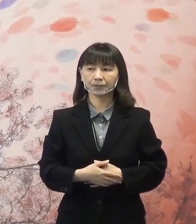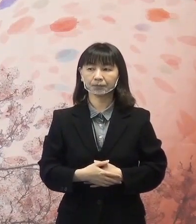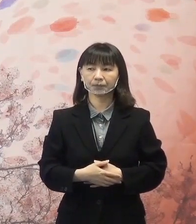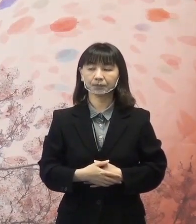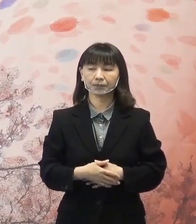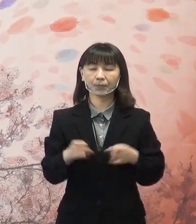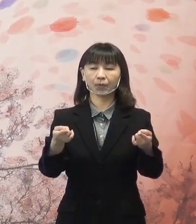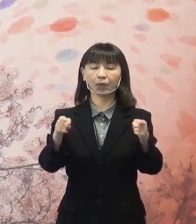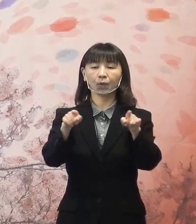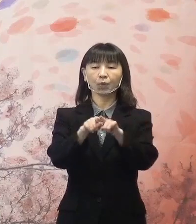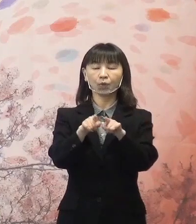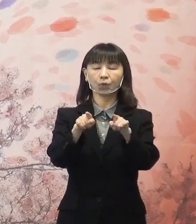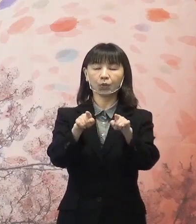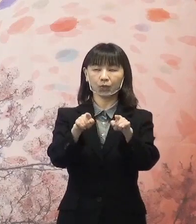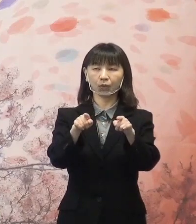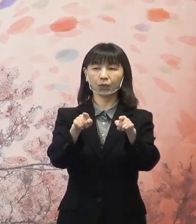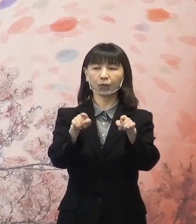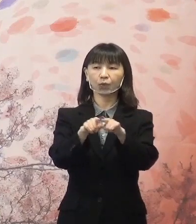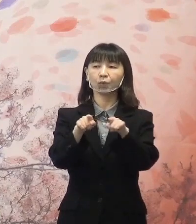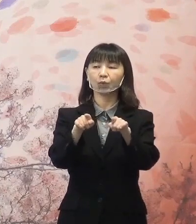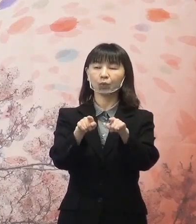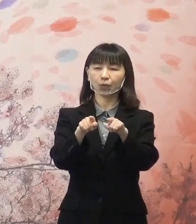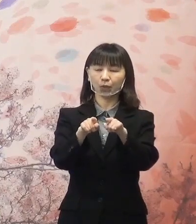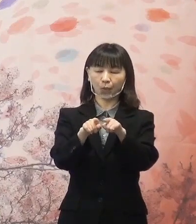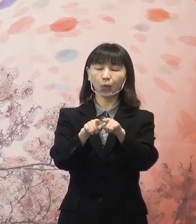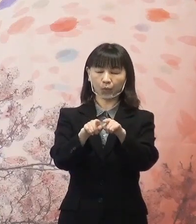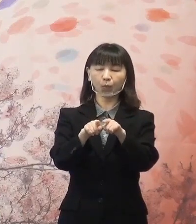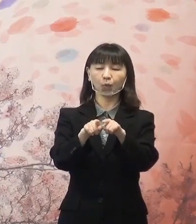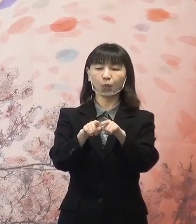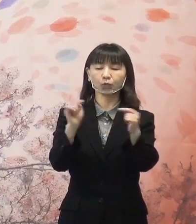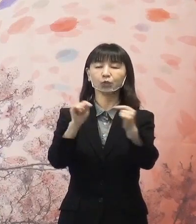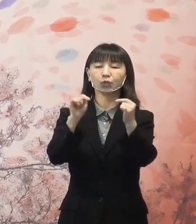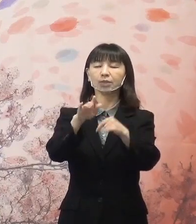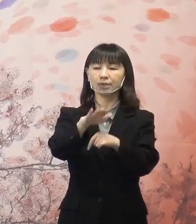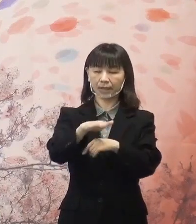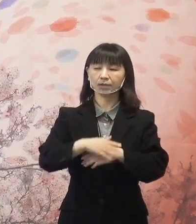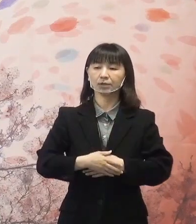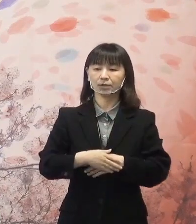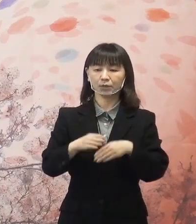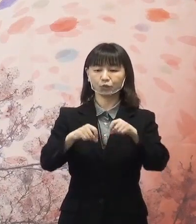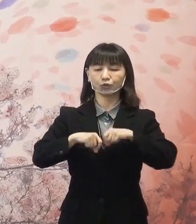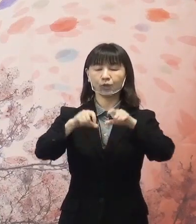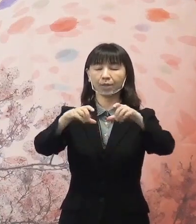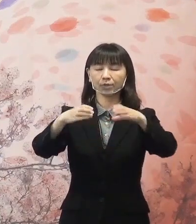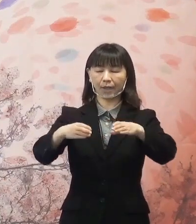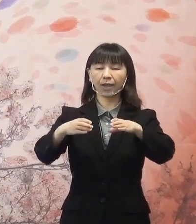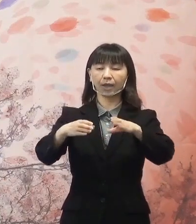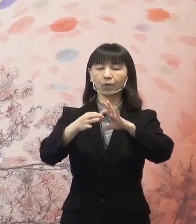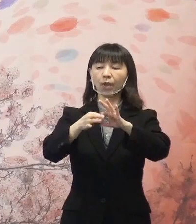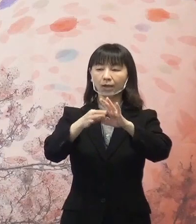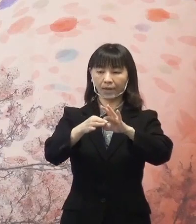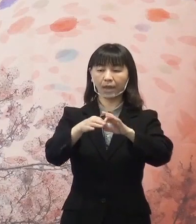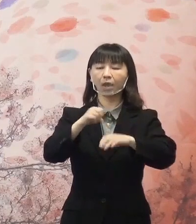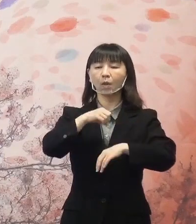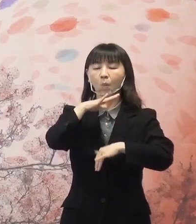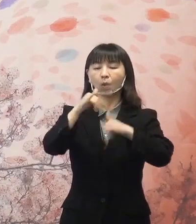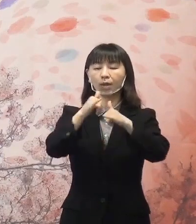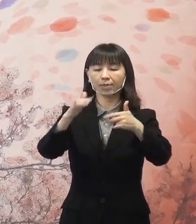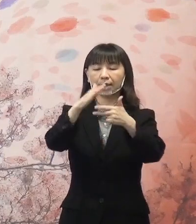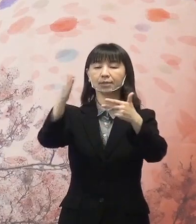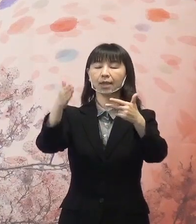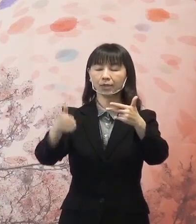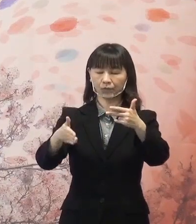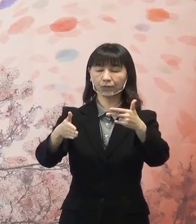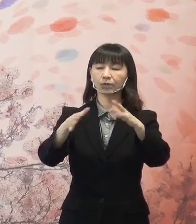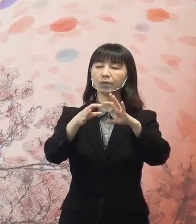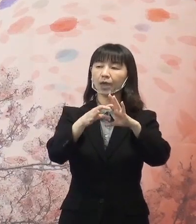同通信の清水と言います。 お願いします。 お願いします。新規クラスターの点でちょっと伺いたいんですけど、はい、高齢者施設っていうことな